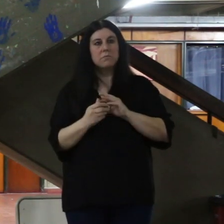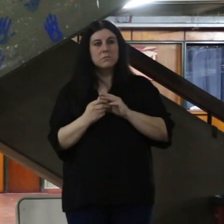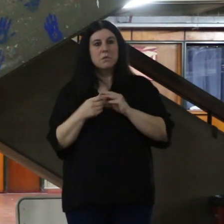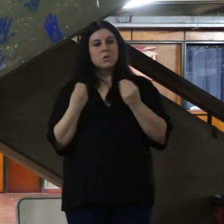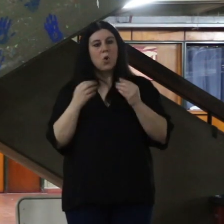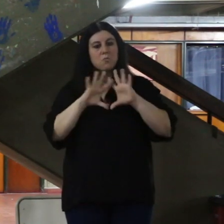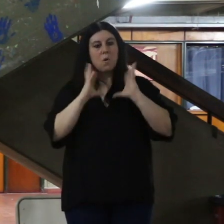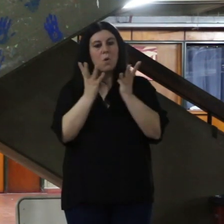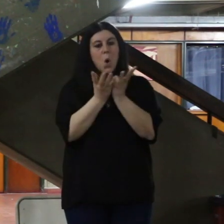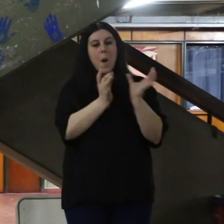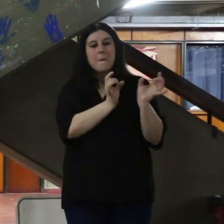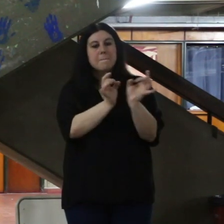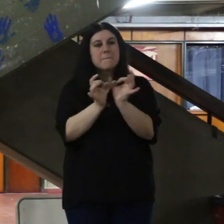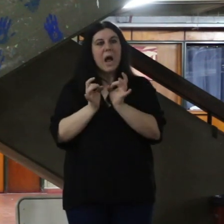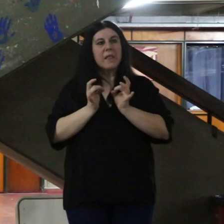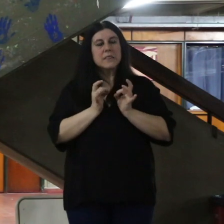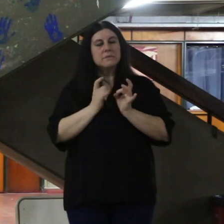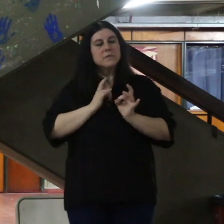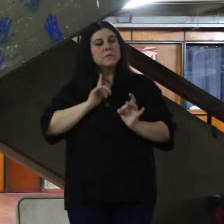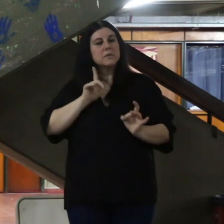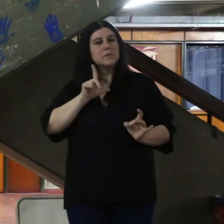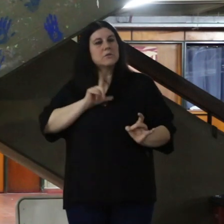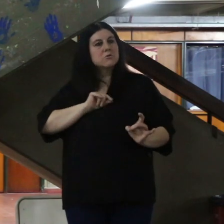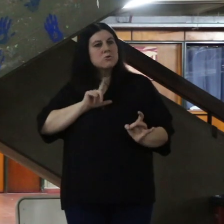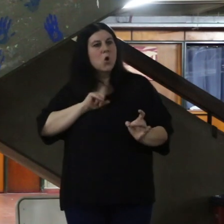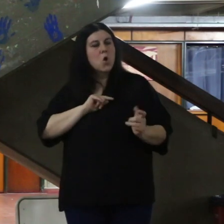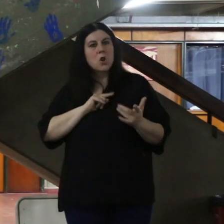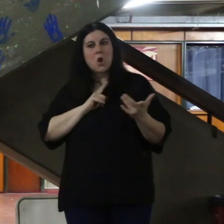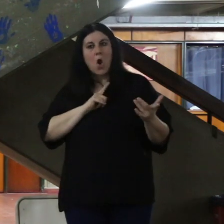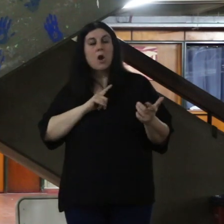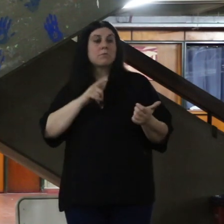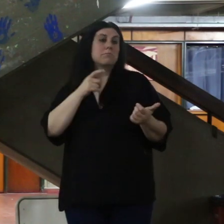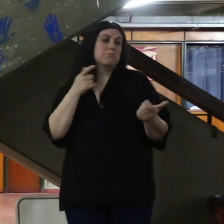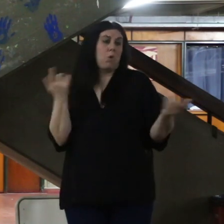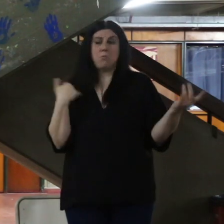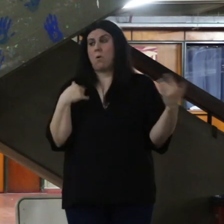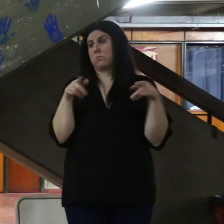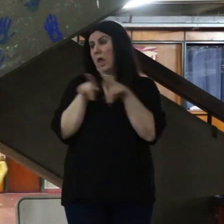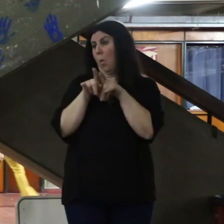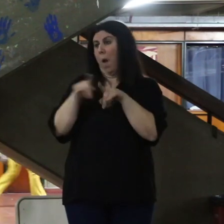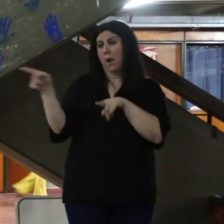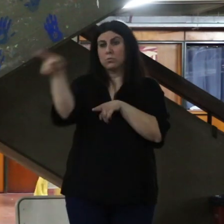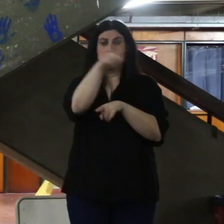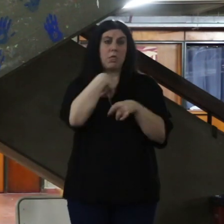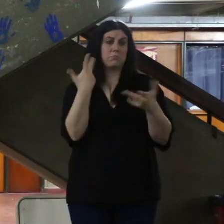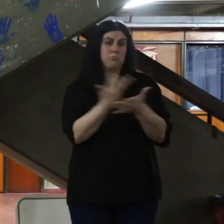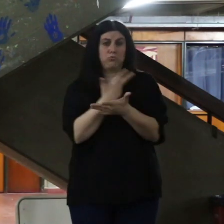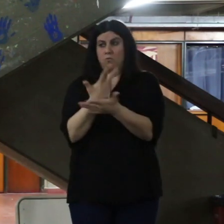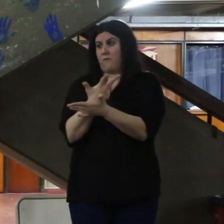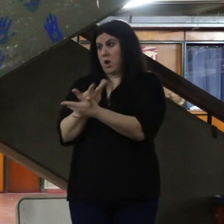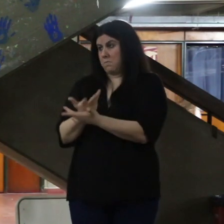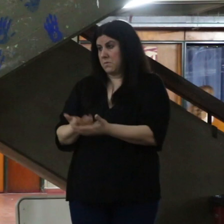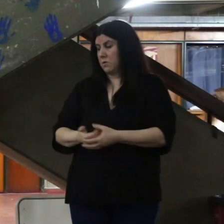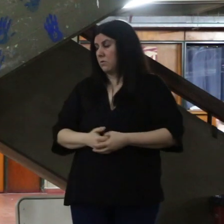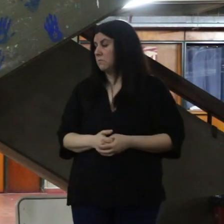¿sí?, también dolores, como a muchos o a muchas de ustedes.